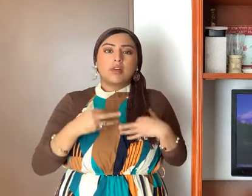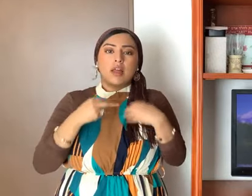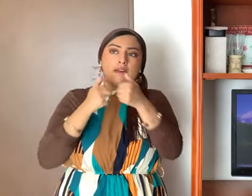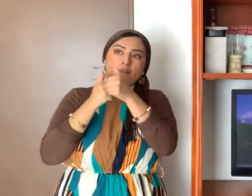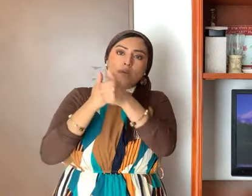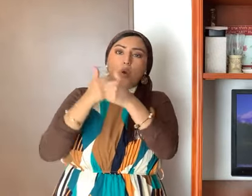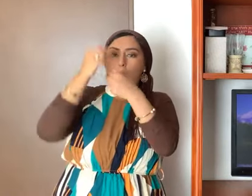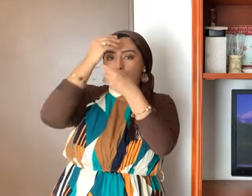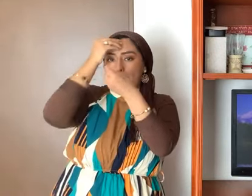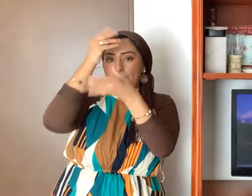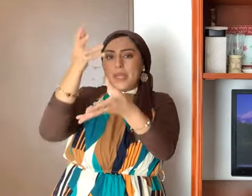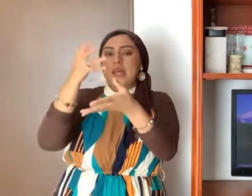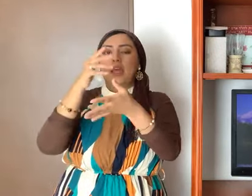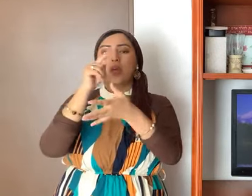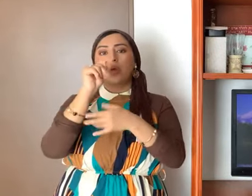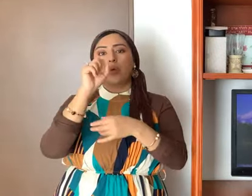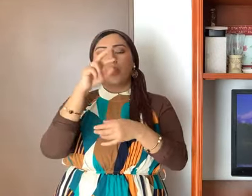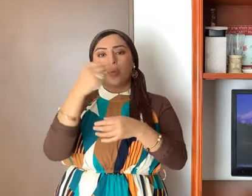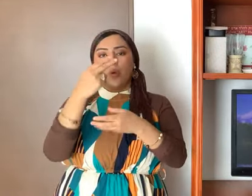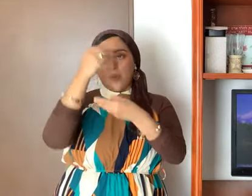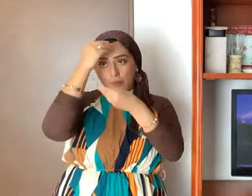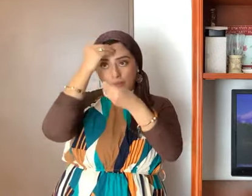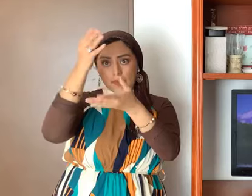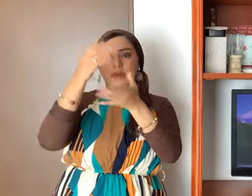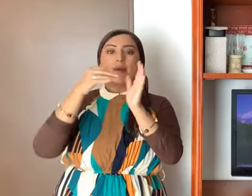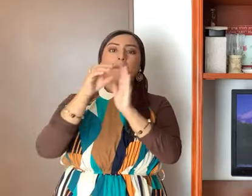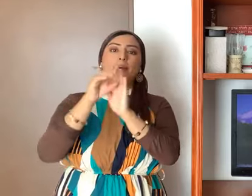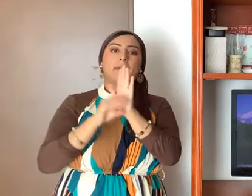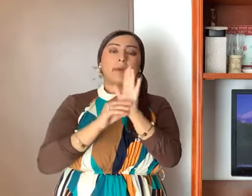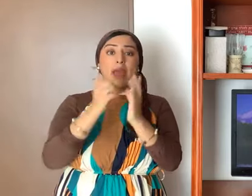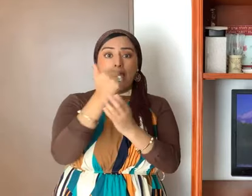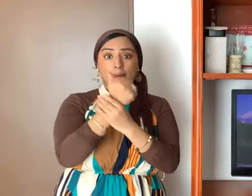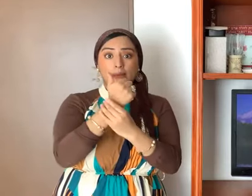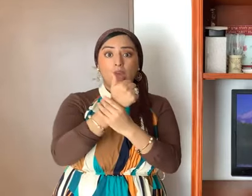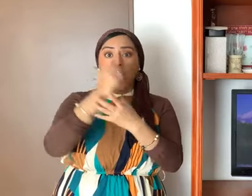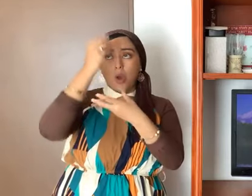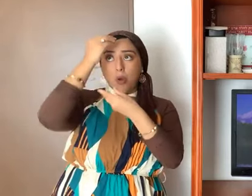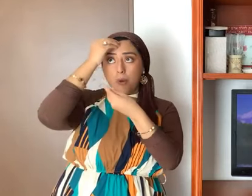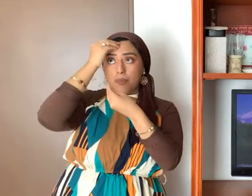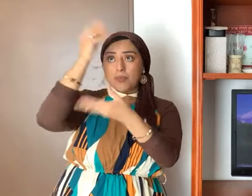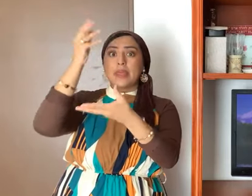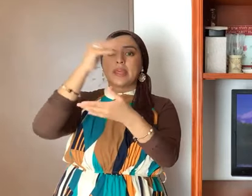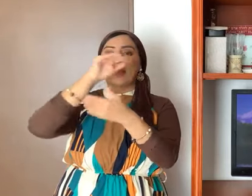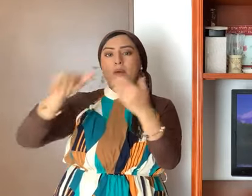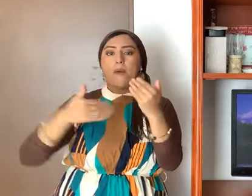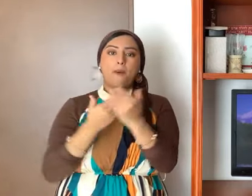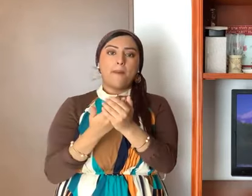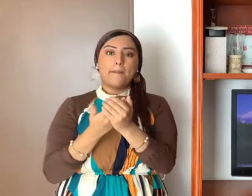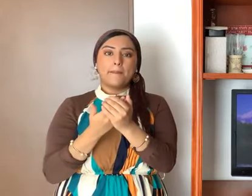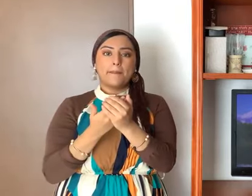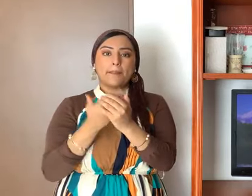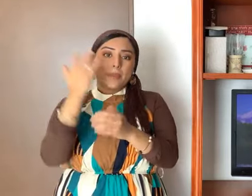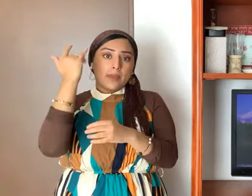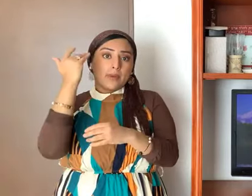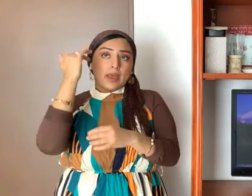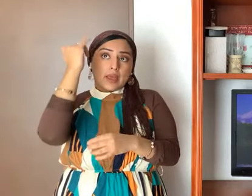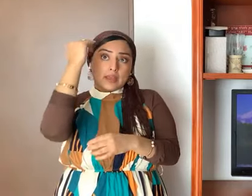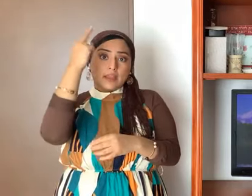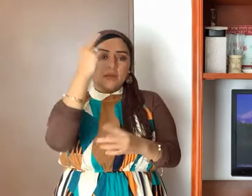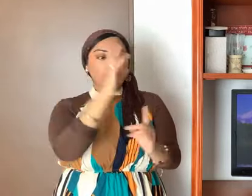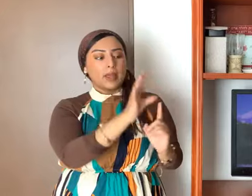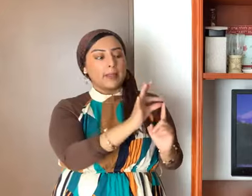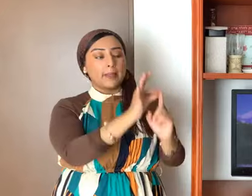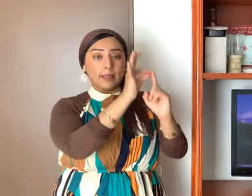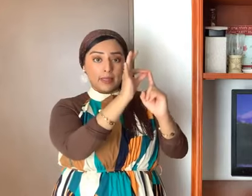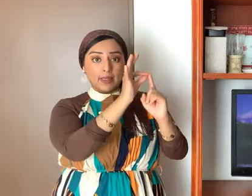para obedecer, ¿qué? Su Torá, sus mandamientos. Abraham fue obediente en todo. Por eso Yahweh lo